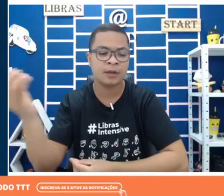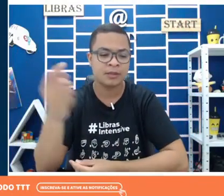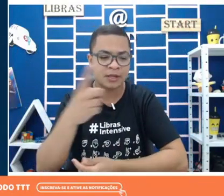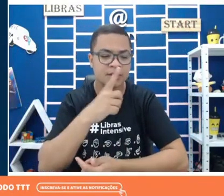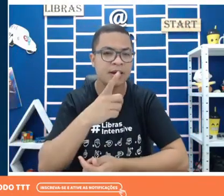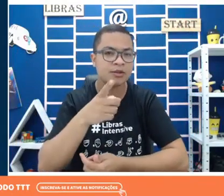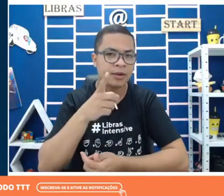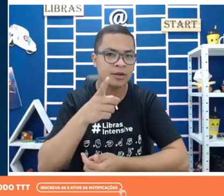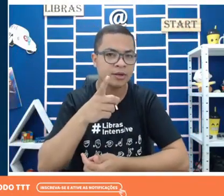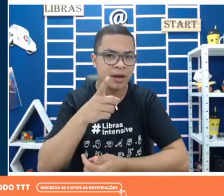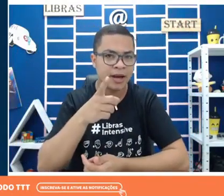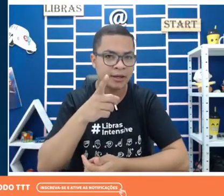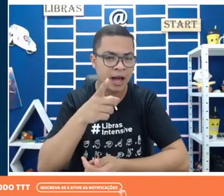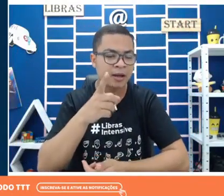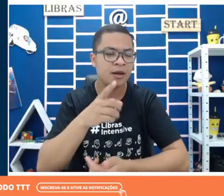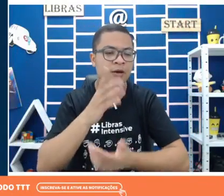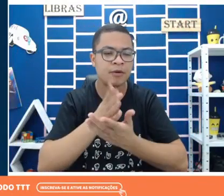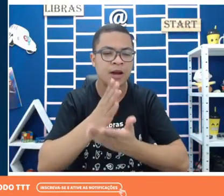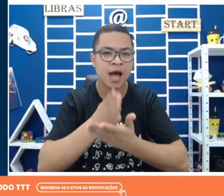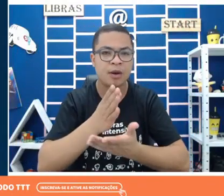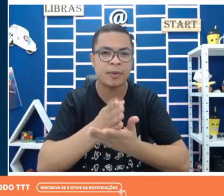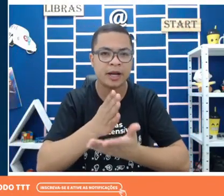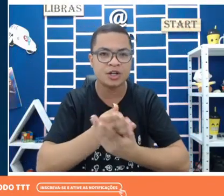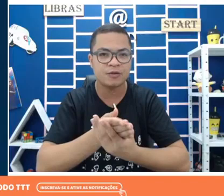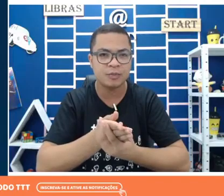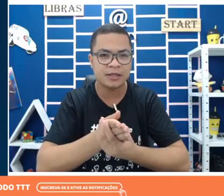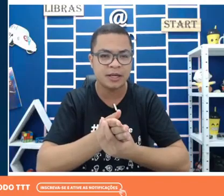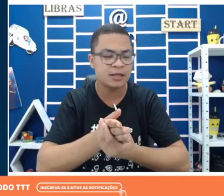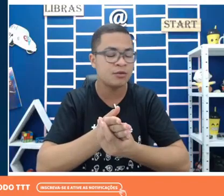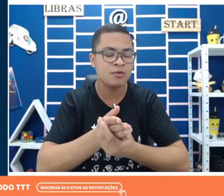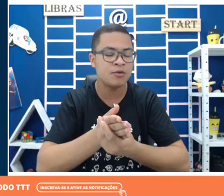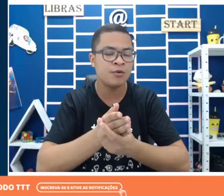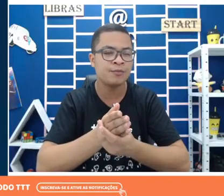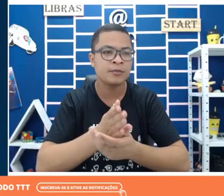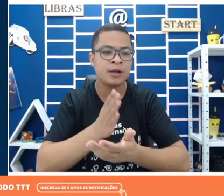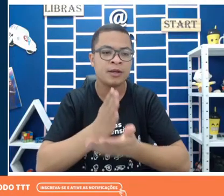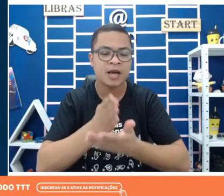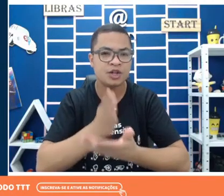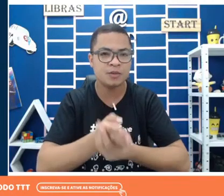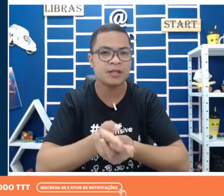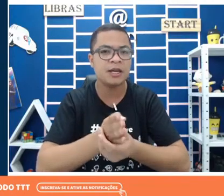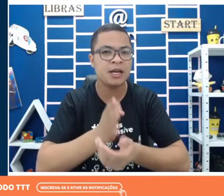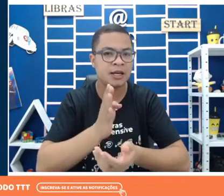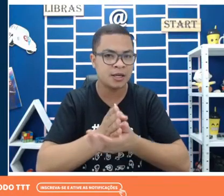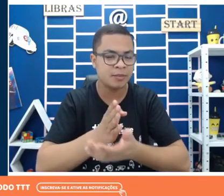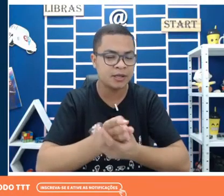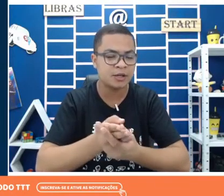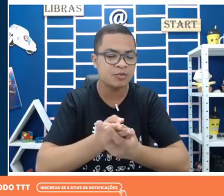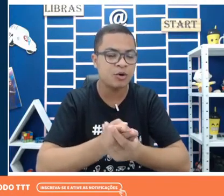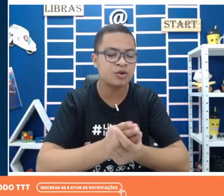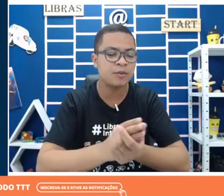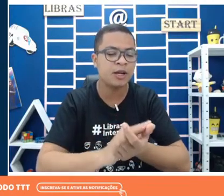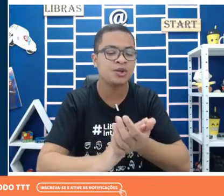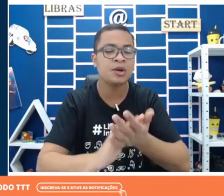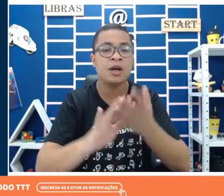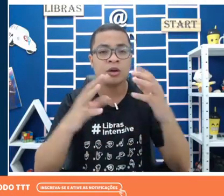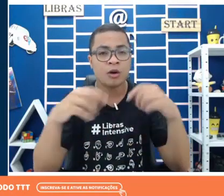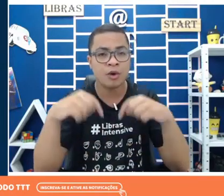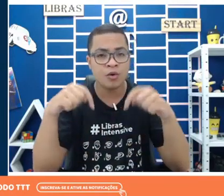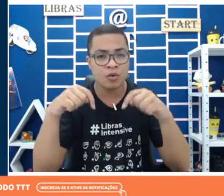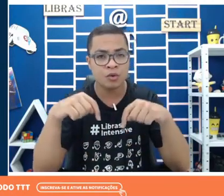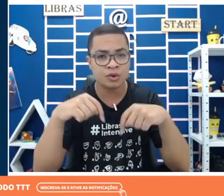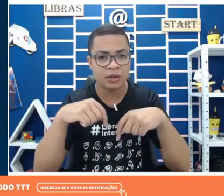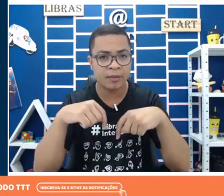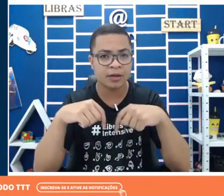tá? Pesquisam mais sobre isso online, tá? Vão lá no aplicativo de pesquisa, no site de pesquisa, pesquisam um pouco sobre isso.